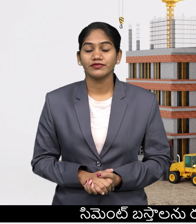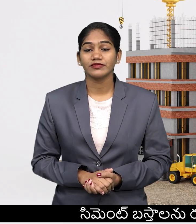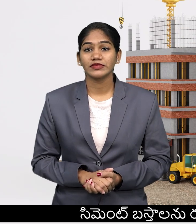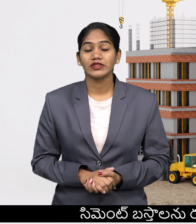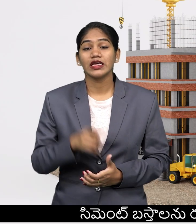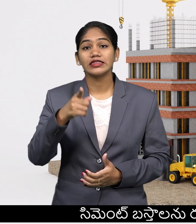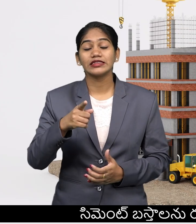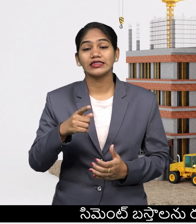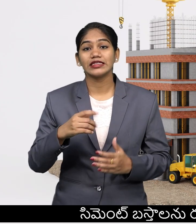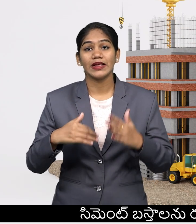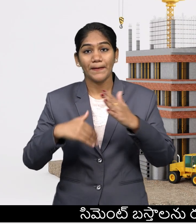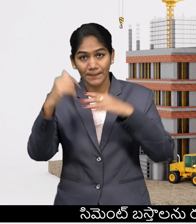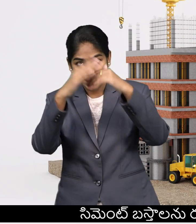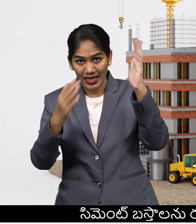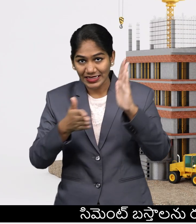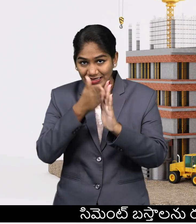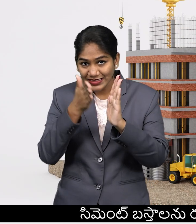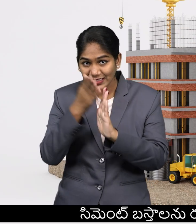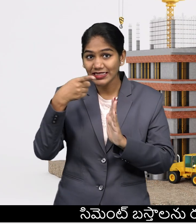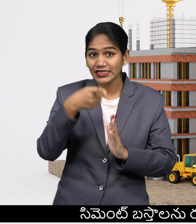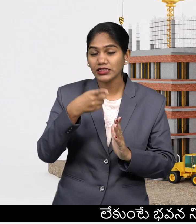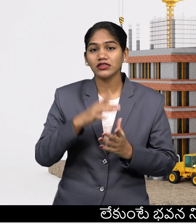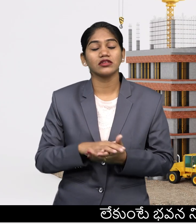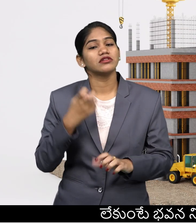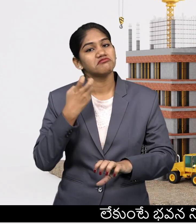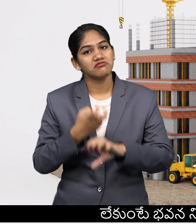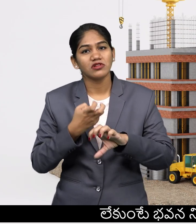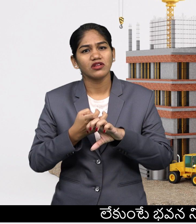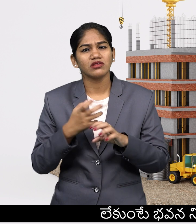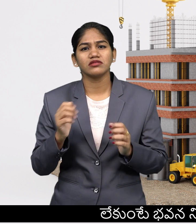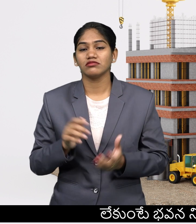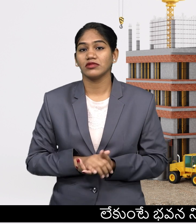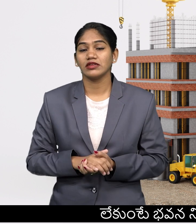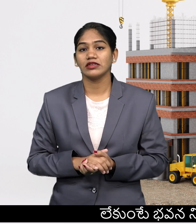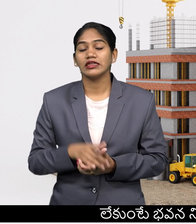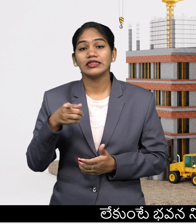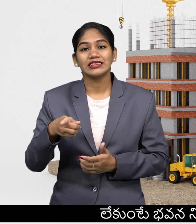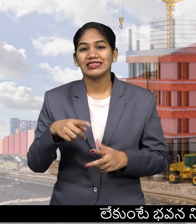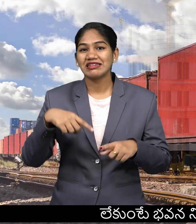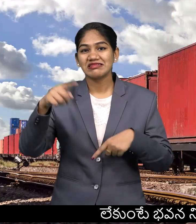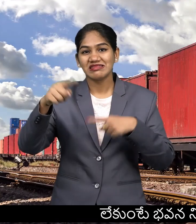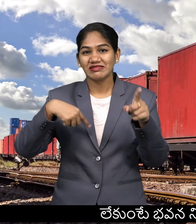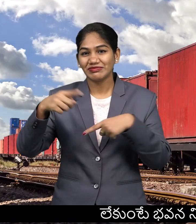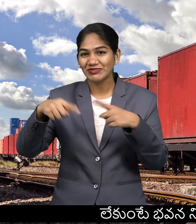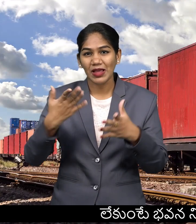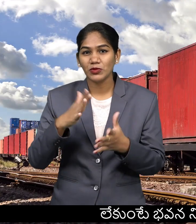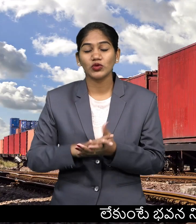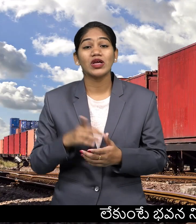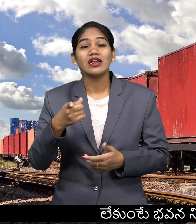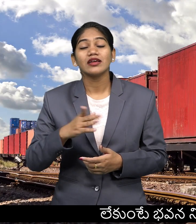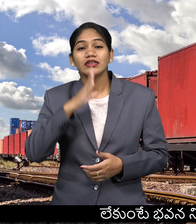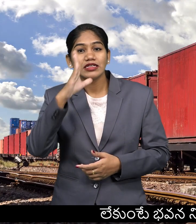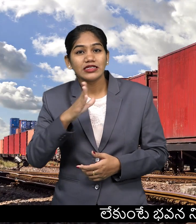సిమెంటు బస్తాలను రవాణా చేసేందుకు రైల్వే సౌకర్యం లేకుంటే భవన నిర్మాణం కూడా కష్టమవుతుంది.